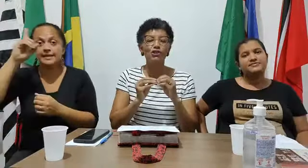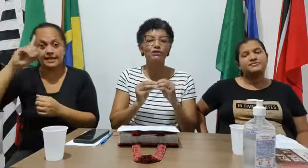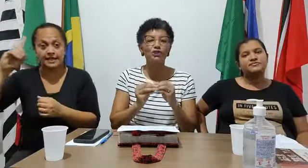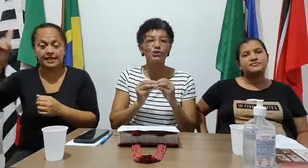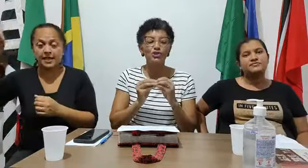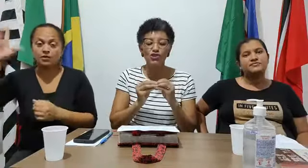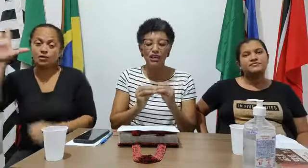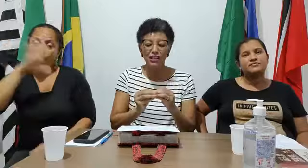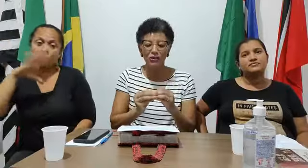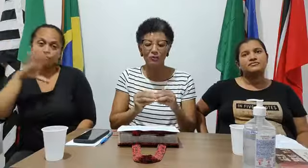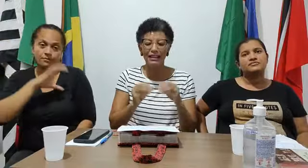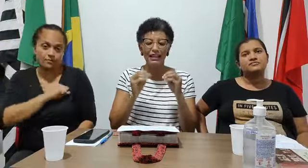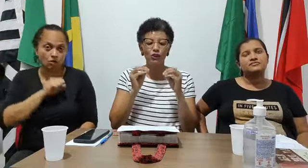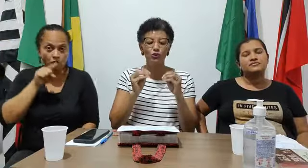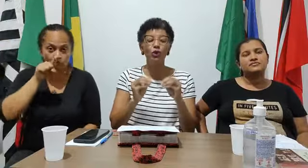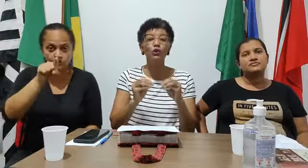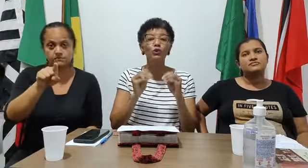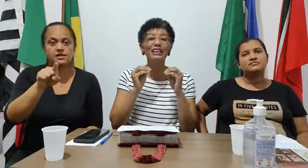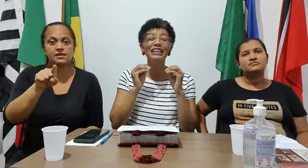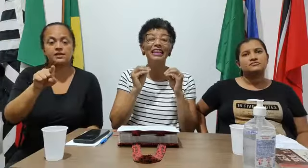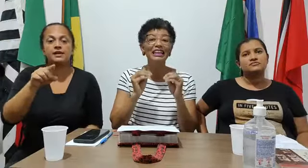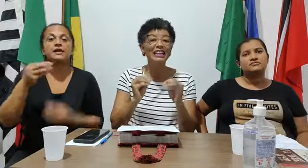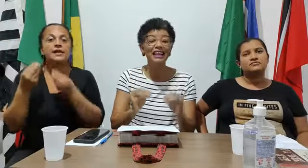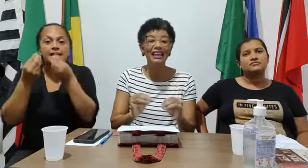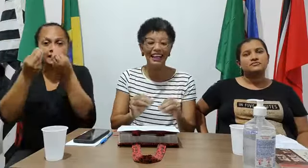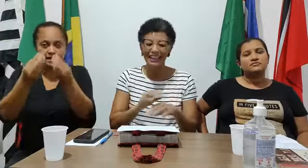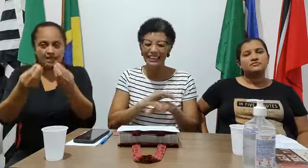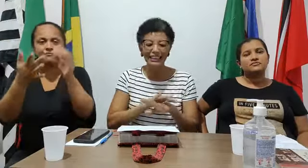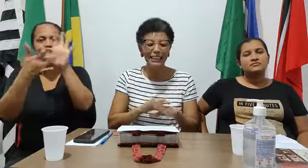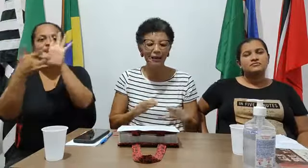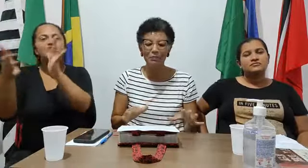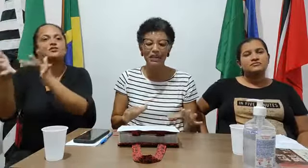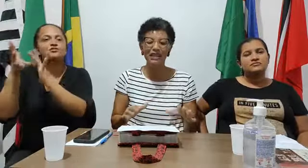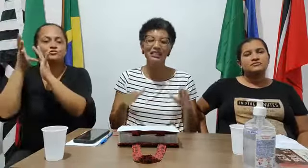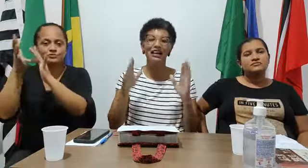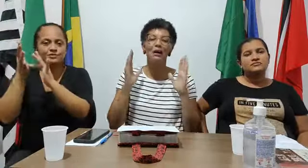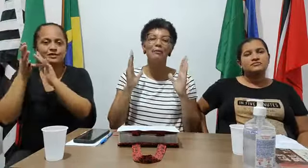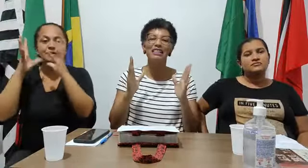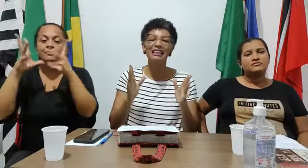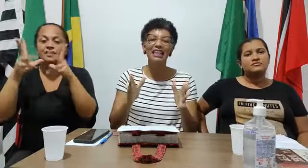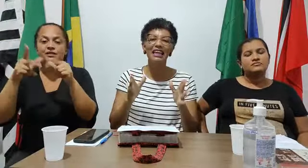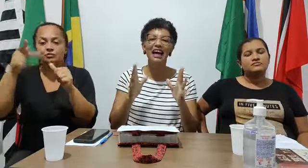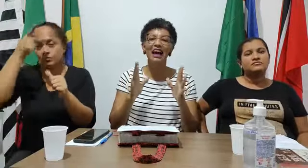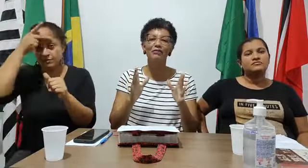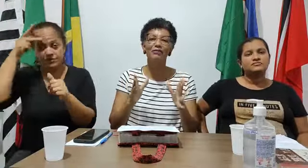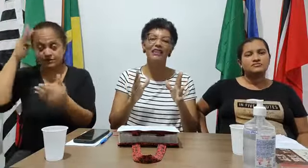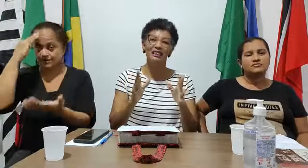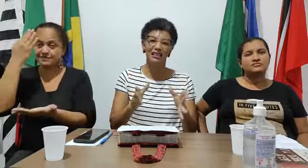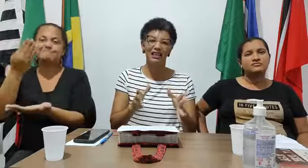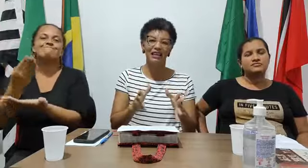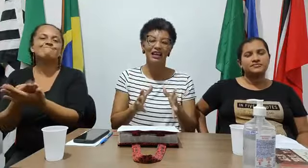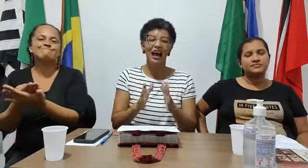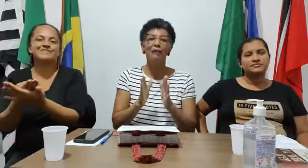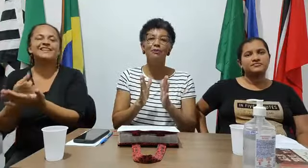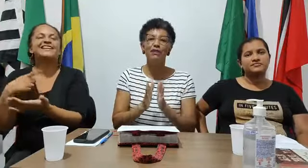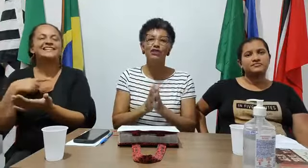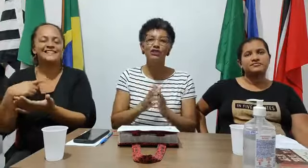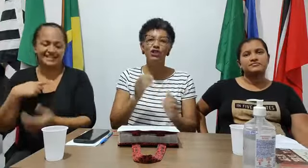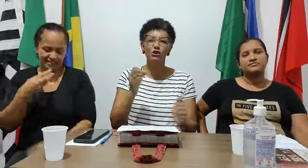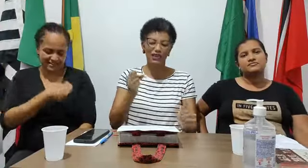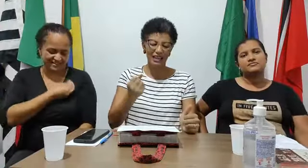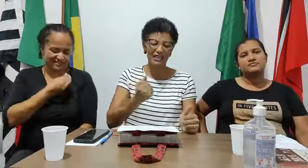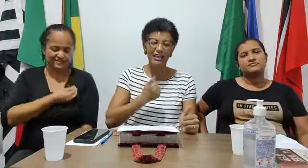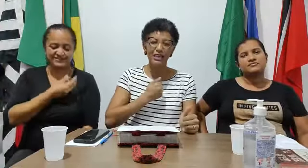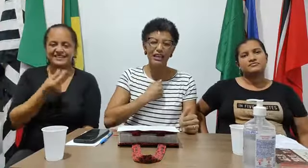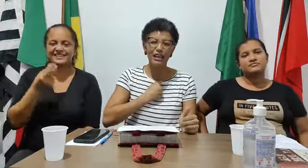deu seu Filho unigênito para que todo o que nele crê não pereça, mas tenha a vida eterna. A Bíblia diz